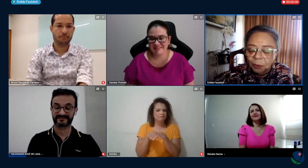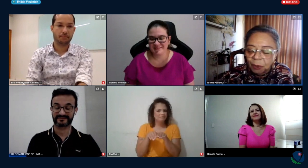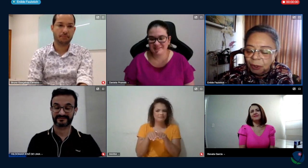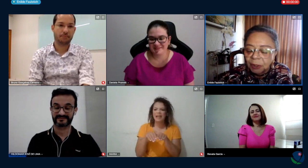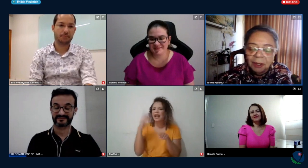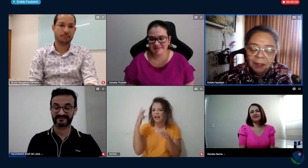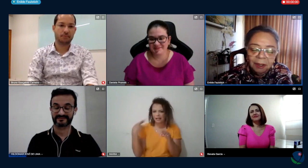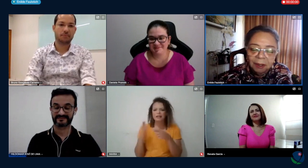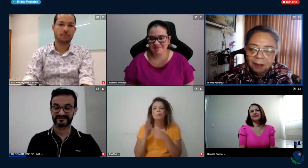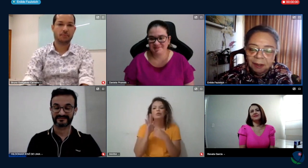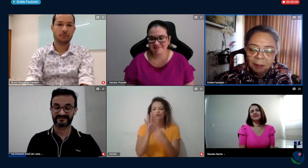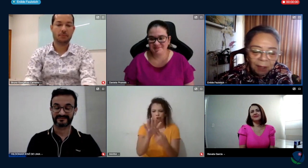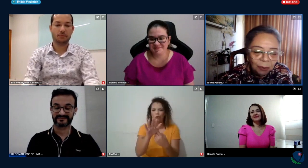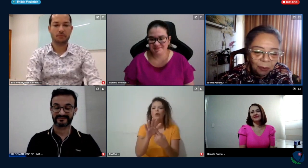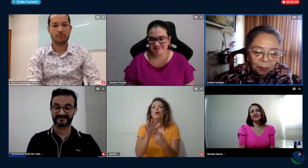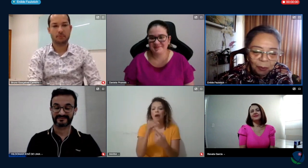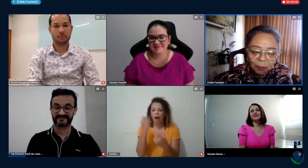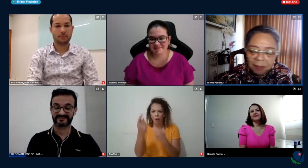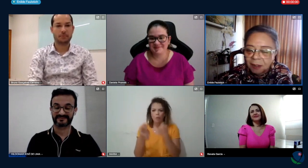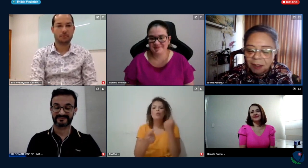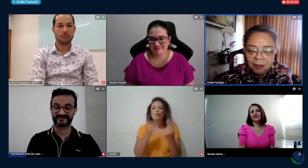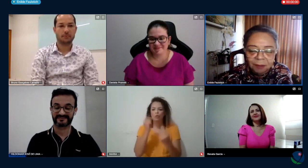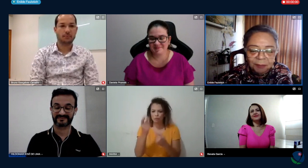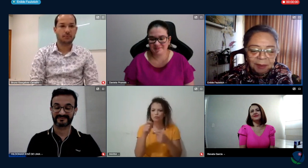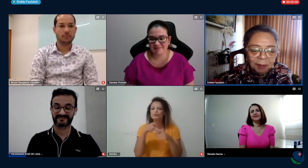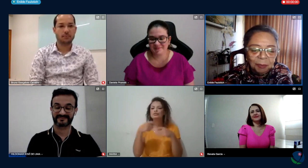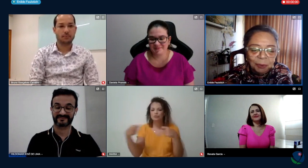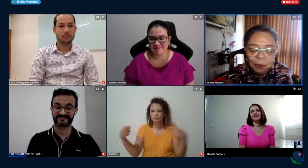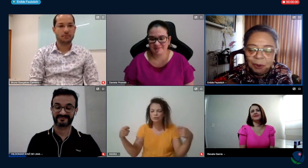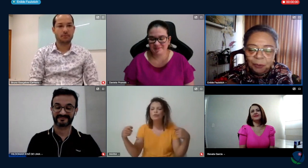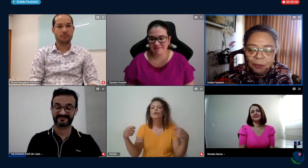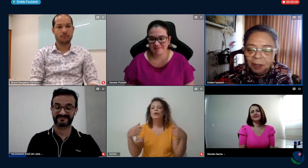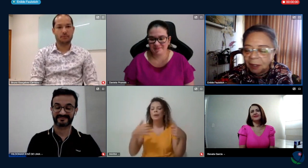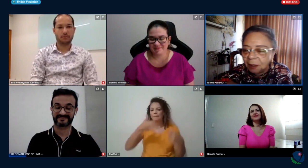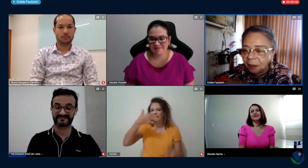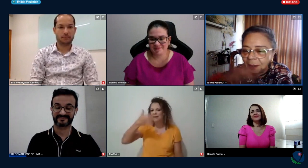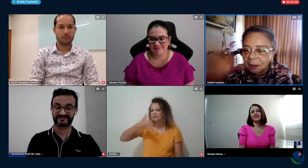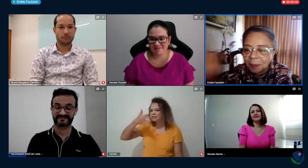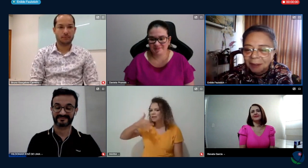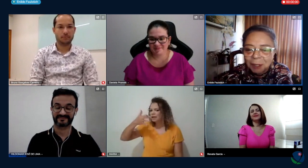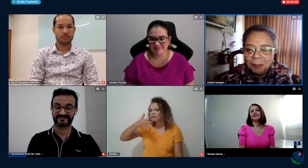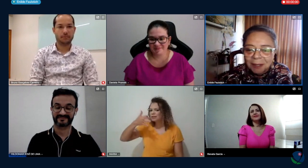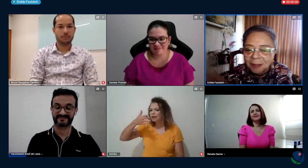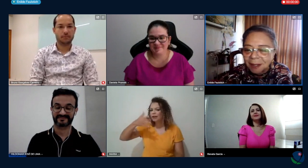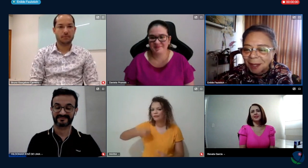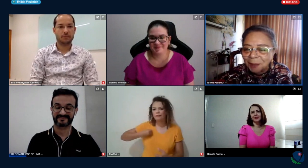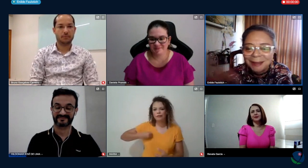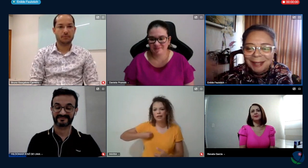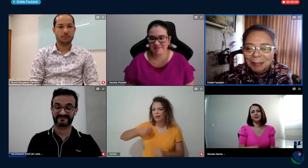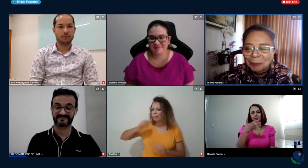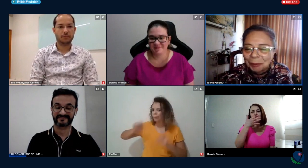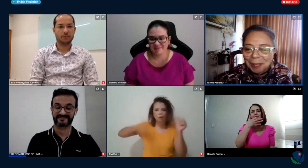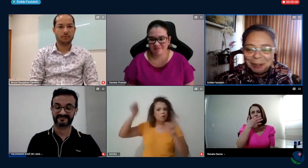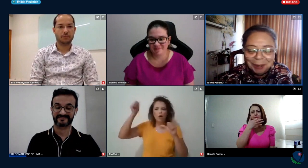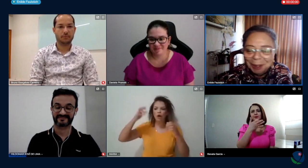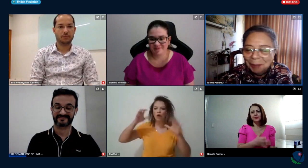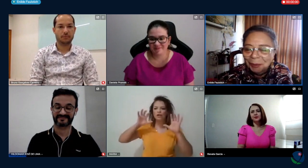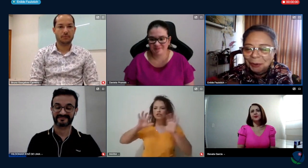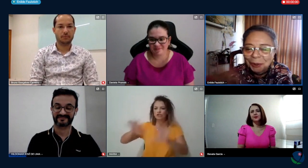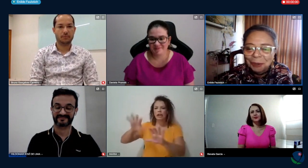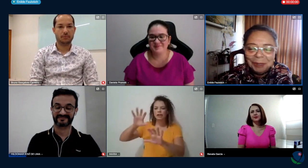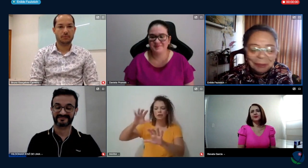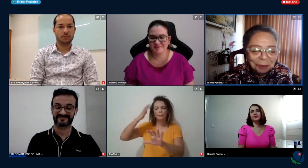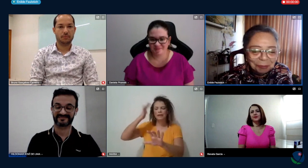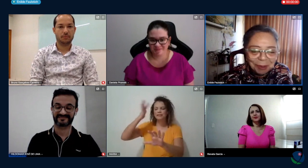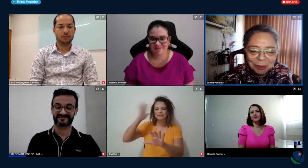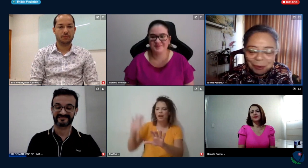aí alguns, e também o Messias mudou de vida em matéria de pensar, Daniela Promete